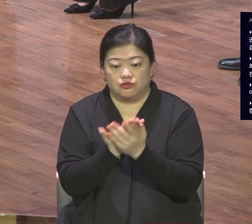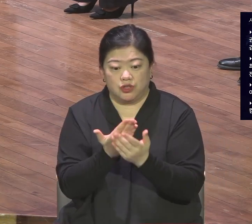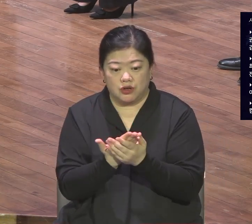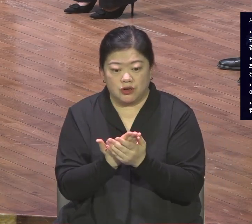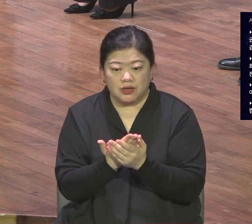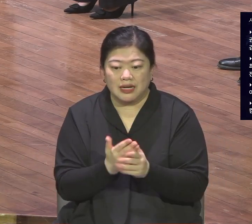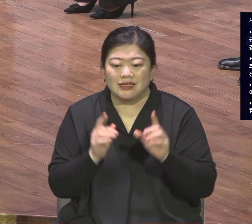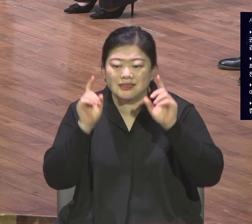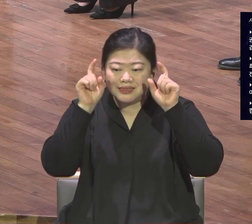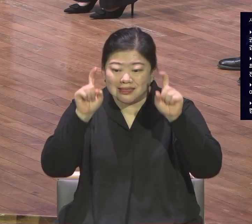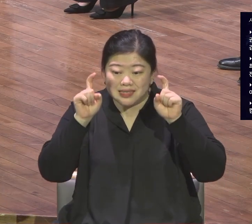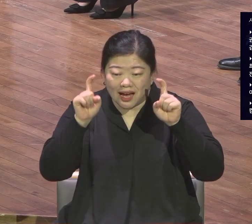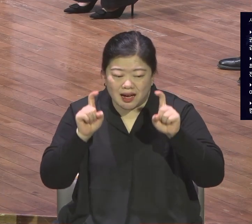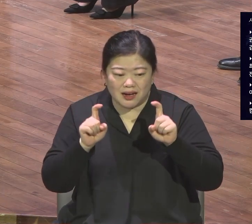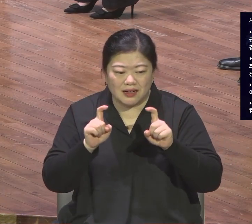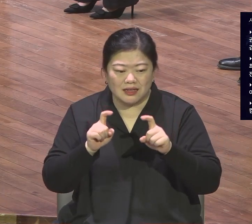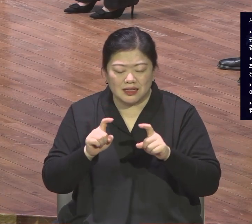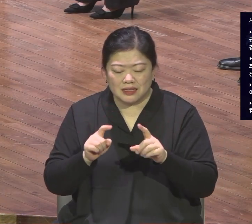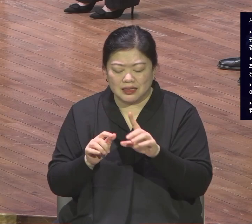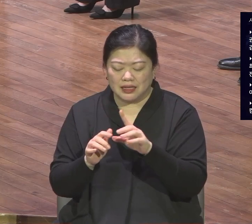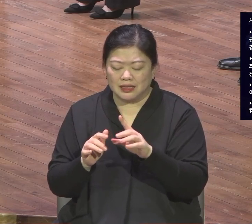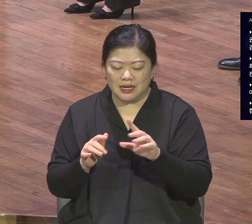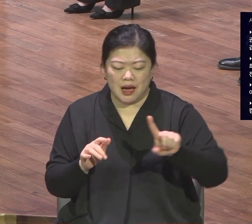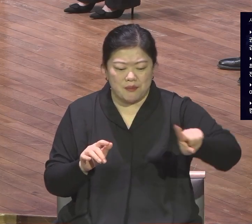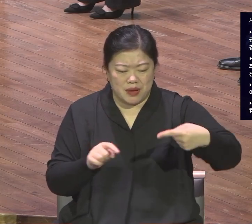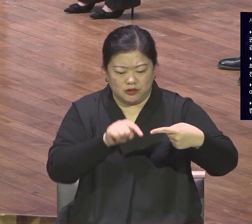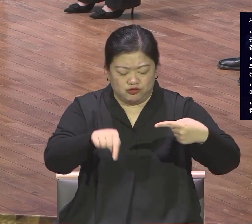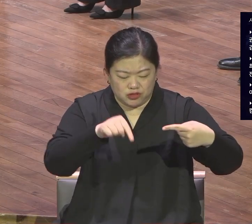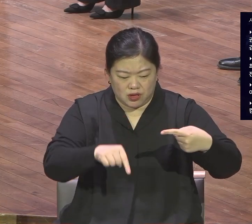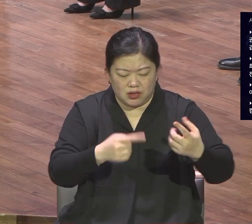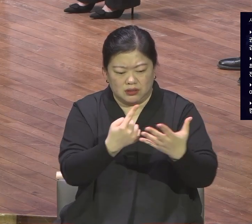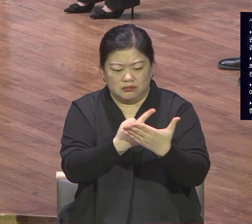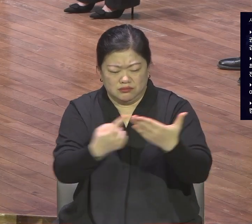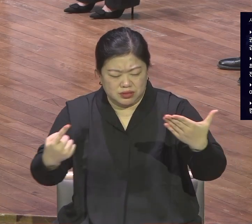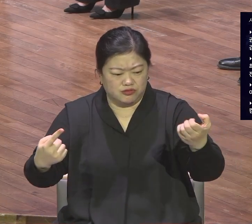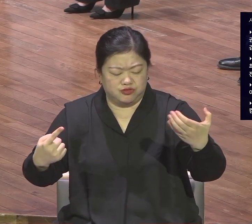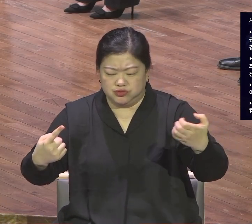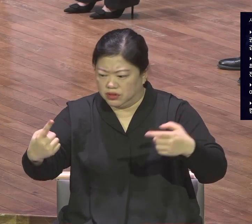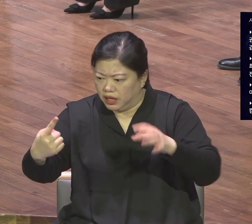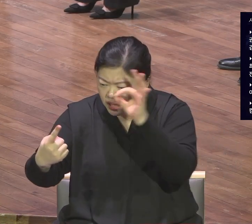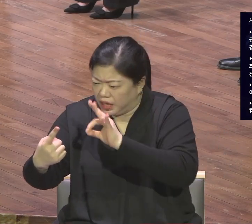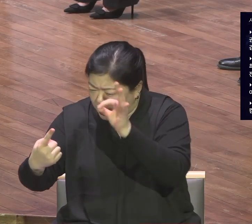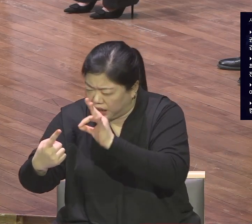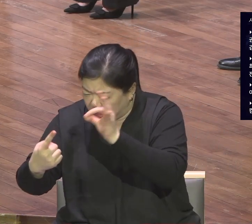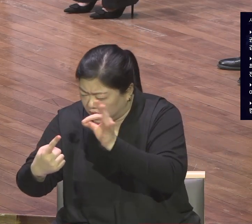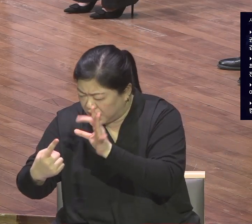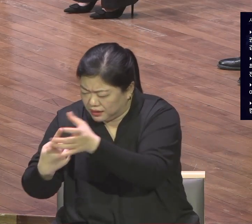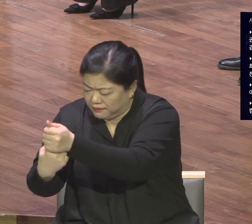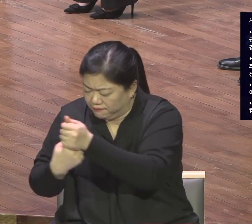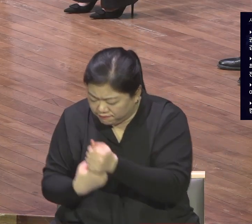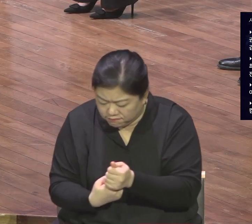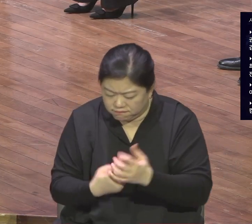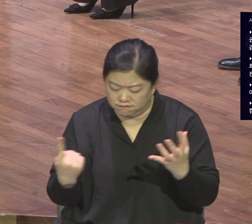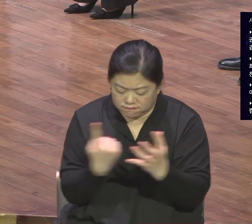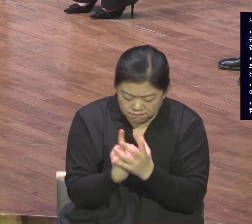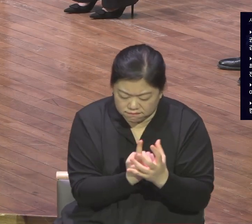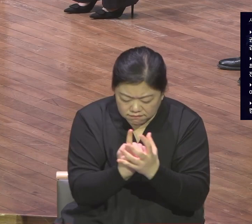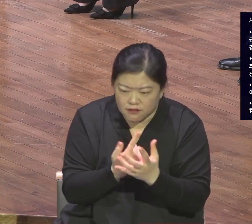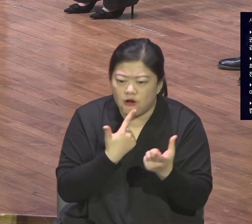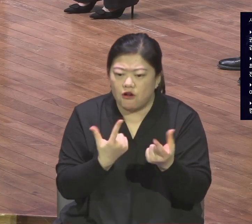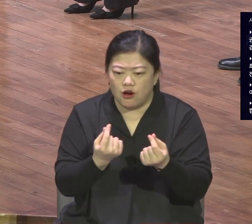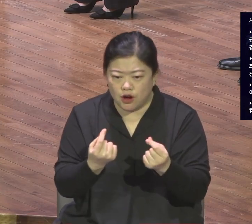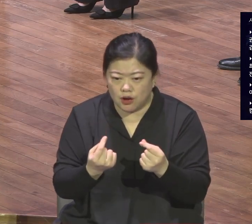마음과 시선이 있음을 믿습니다. 하나님, 모든 새 가족들이 예배화, 교회화, 제자화가 되어지게 하여